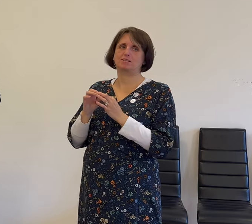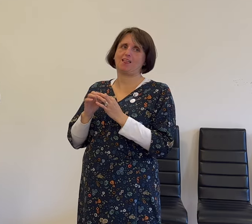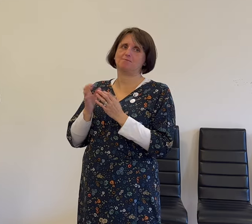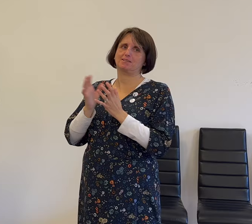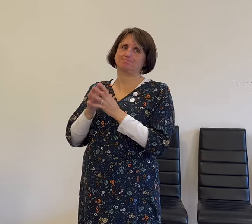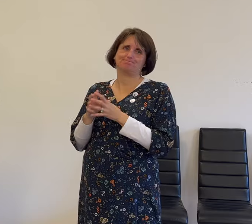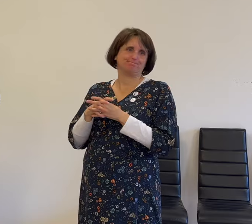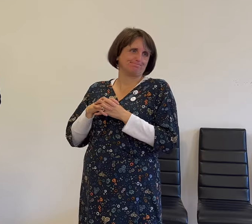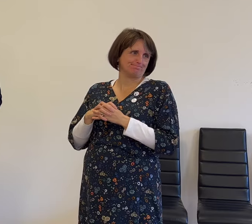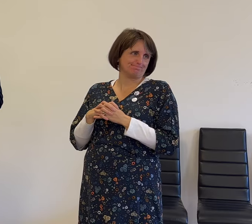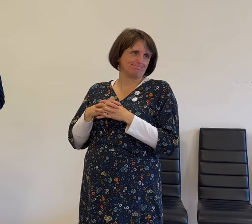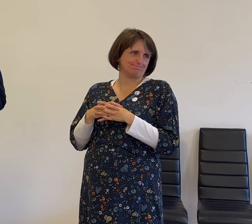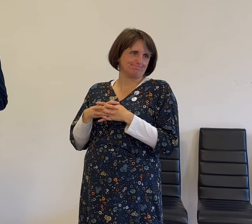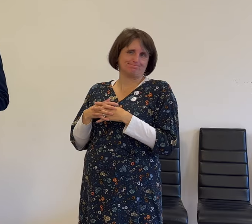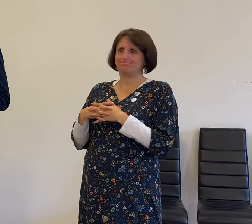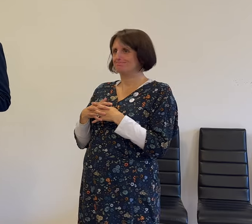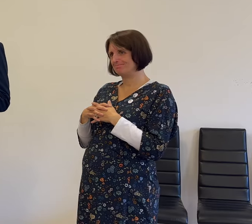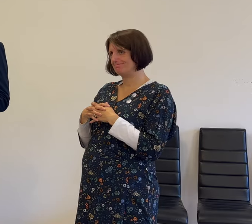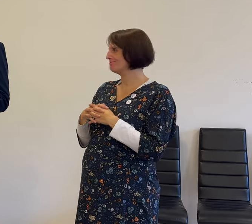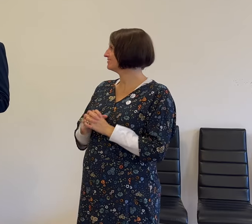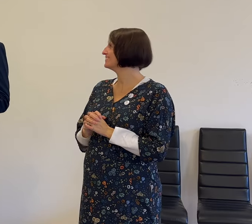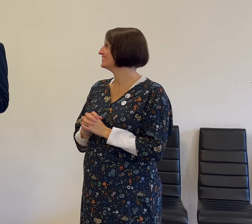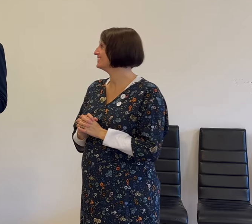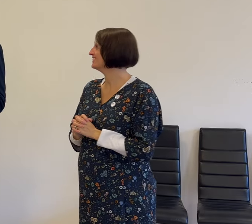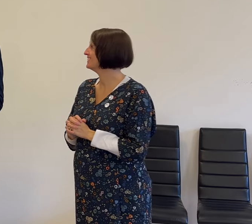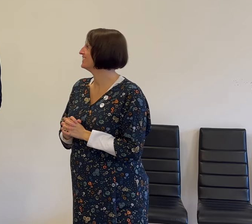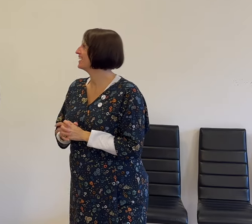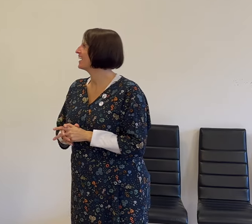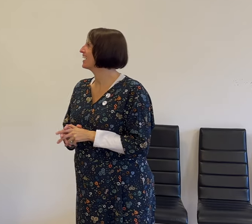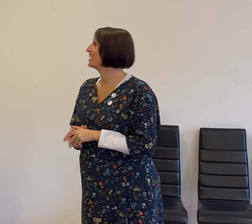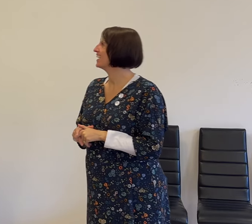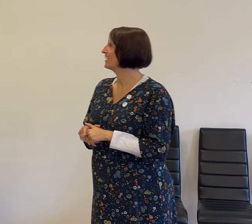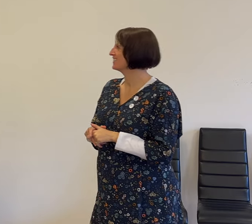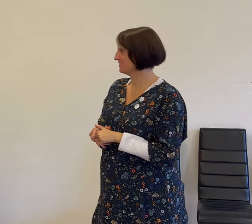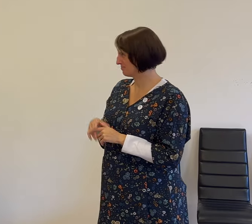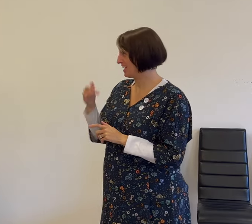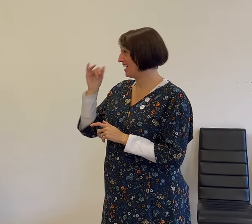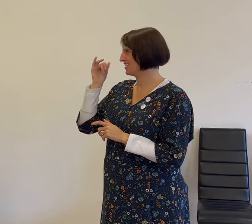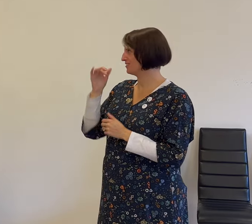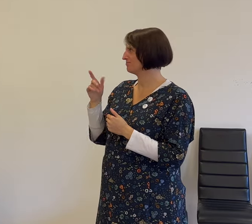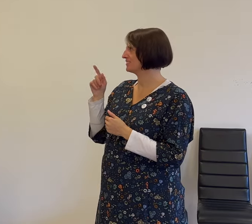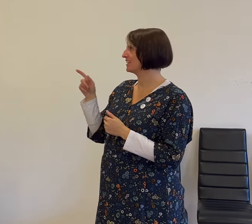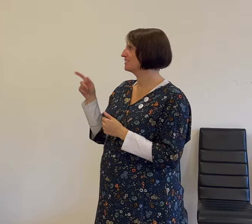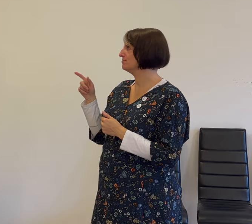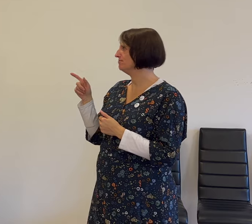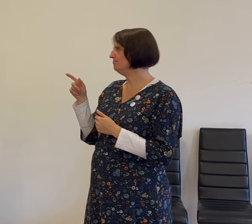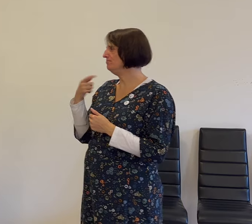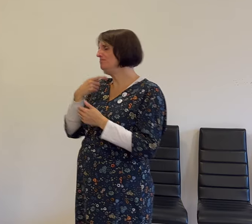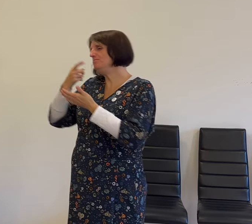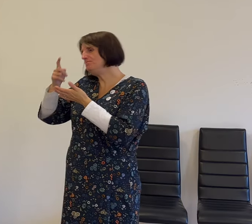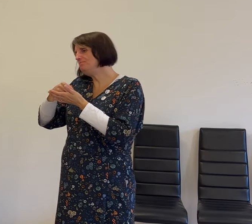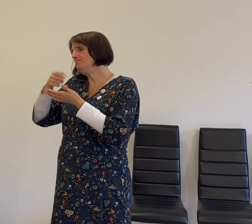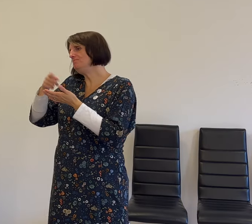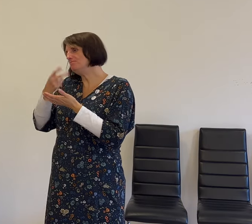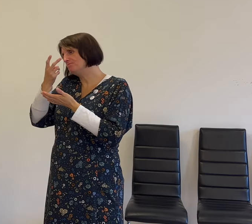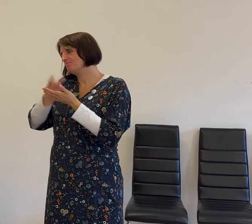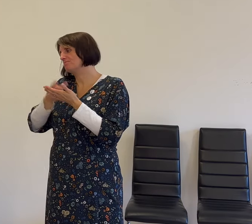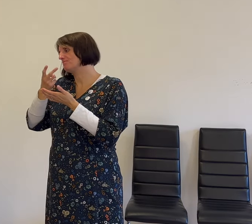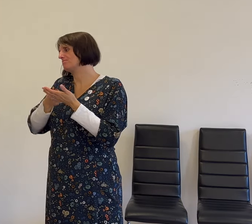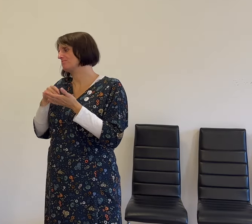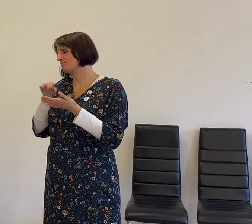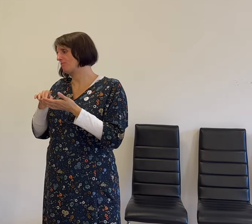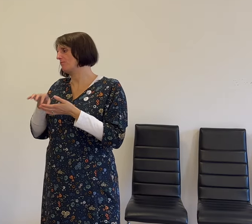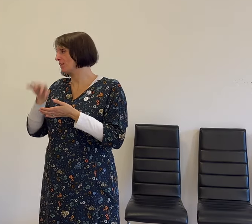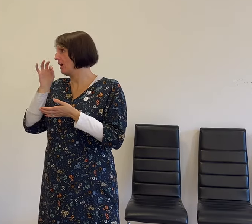Ježíš Kristus, přesně tak. A teď jako to není, ano, to nejsou jenom tyhle drobnosti, ale všimněte